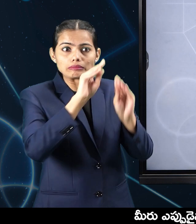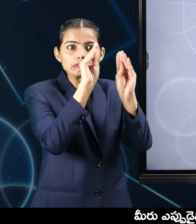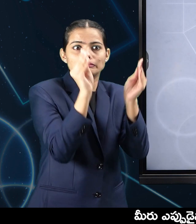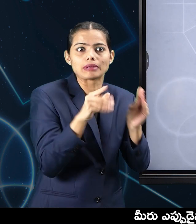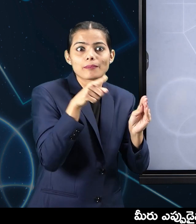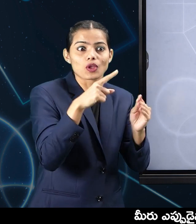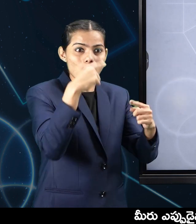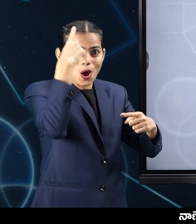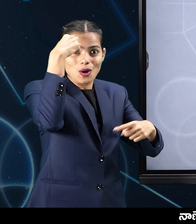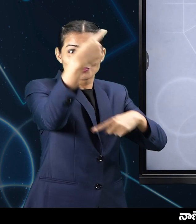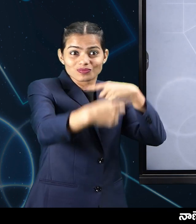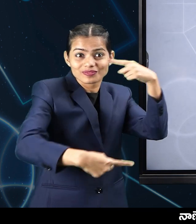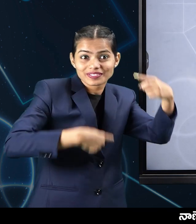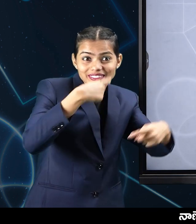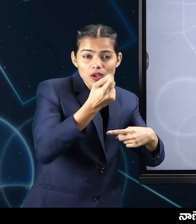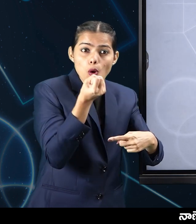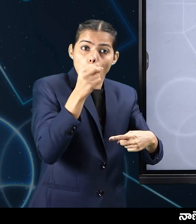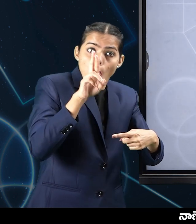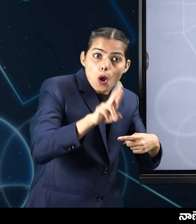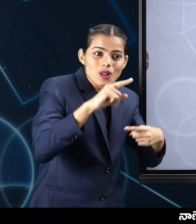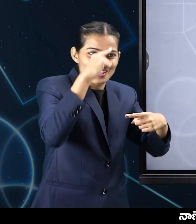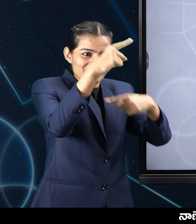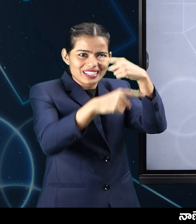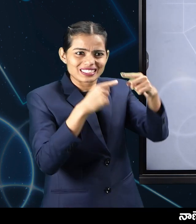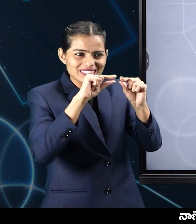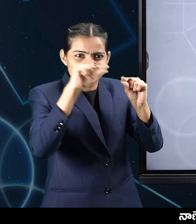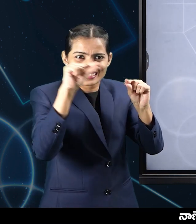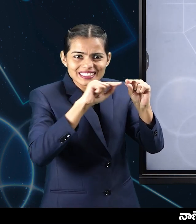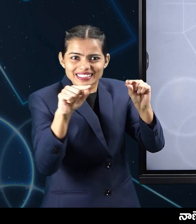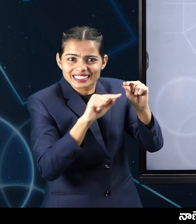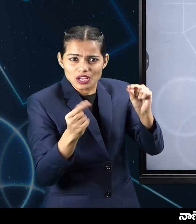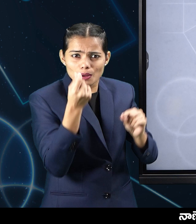ఆకారాన్ని లేదా నాణం యొక్క రూపురేఖలను గమనించారా?